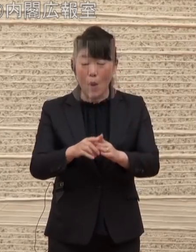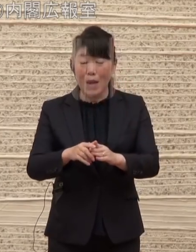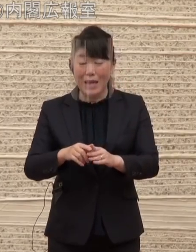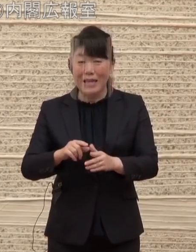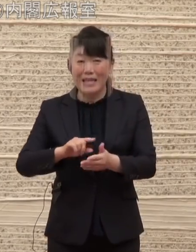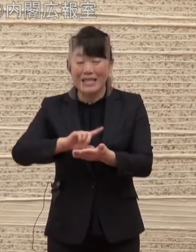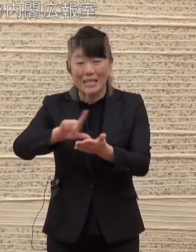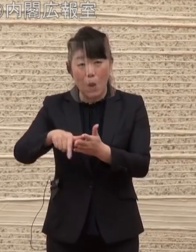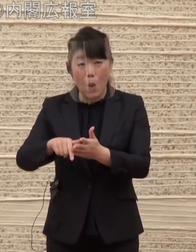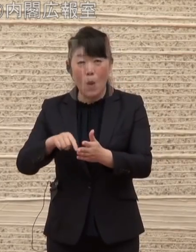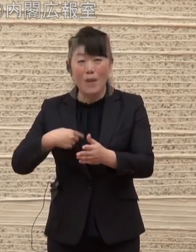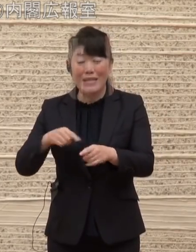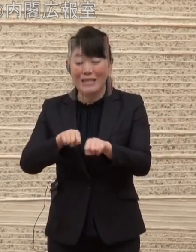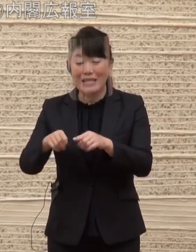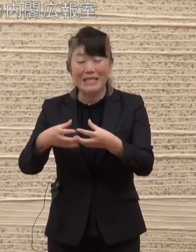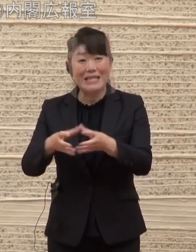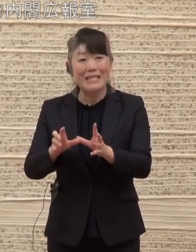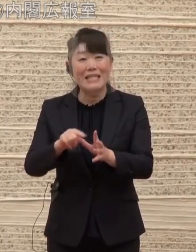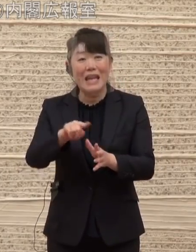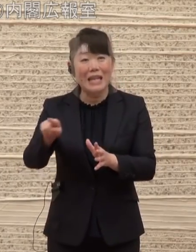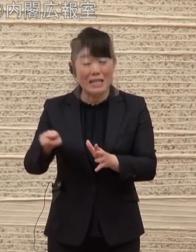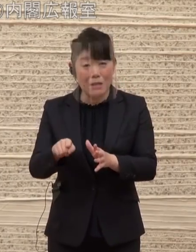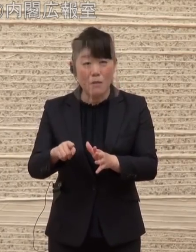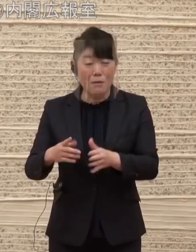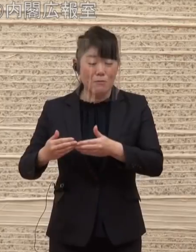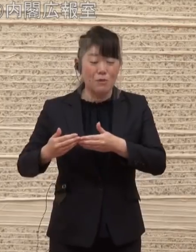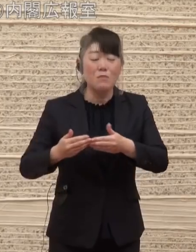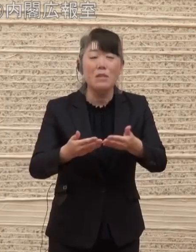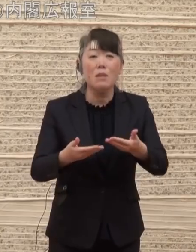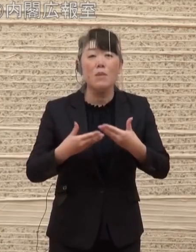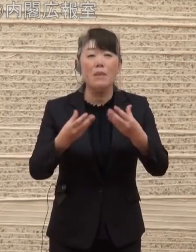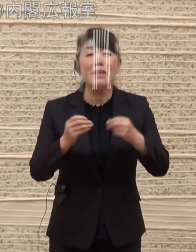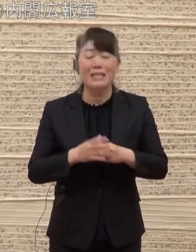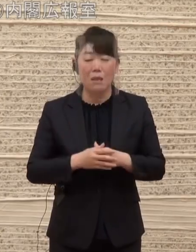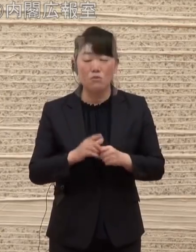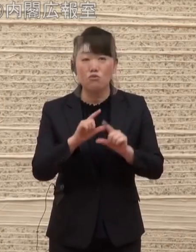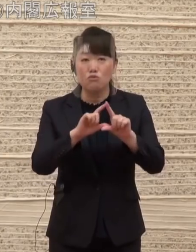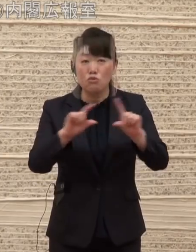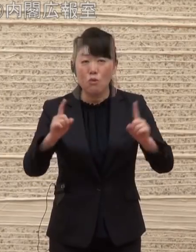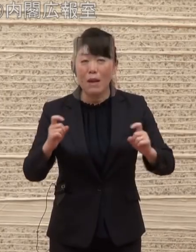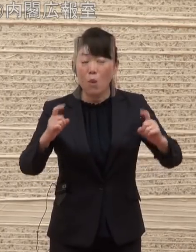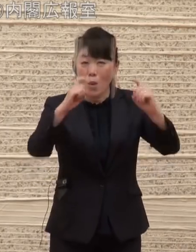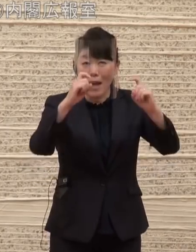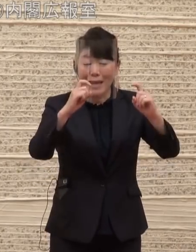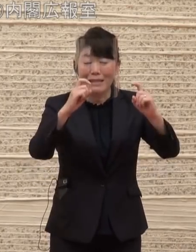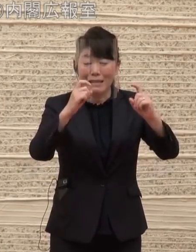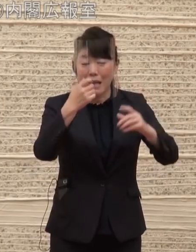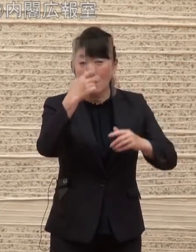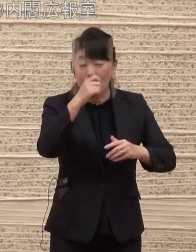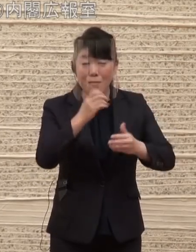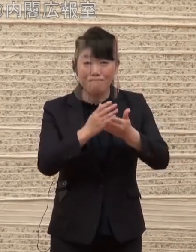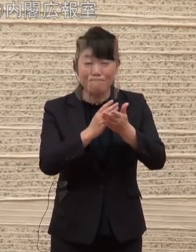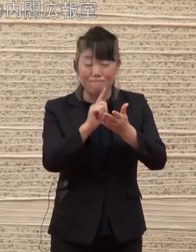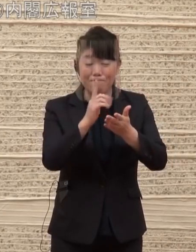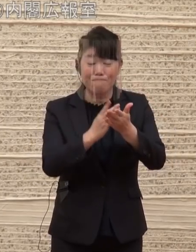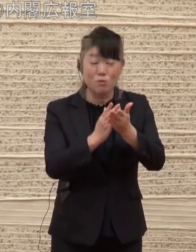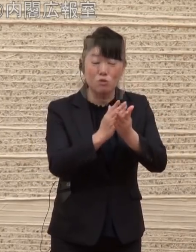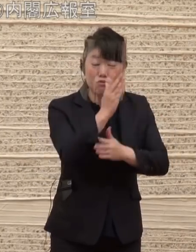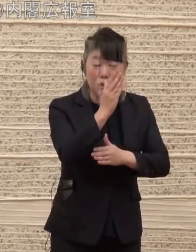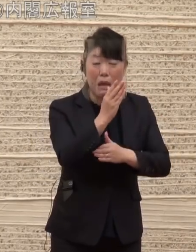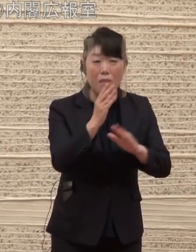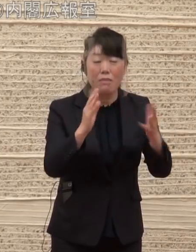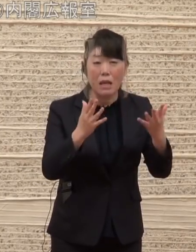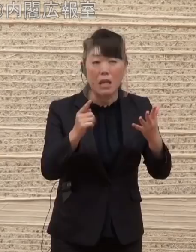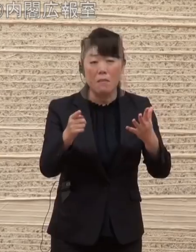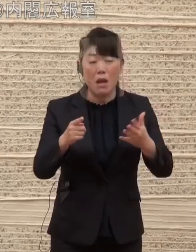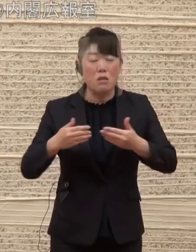あらかじめ進めてまいりました普通予算が国会で取らなければスタートしたいんですがその前から準備をしていただきましたからたら